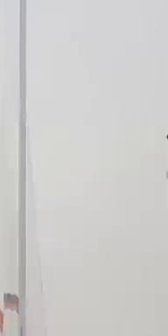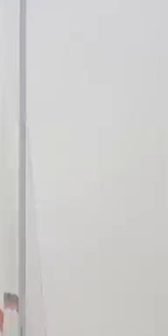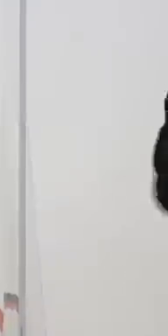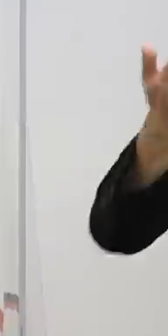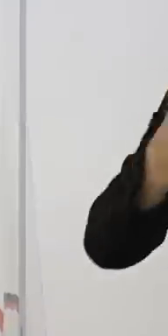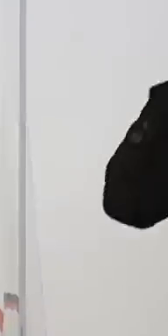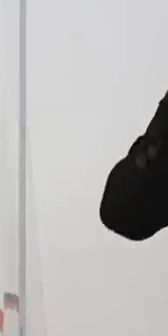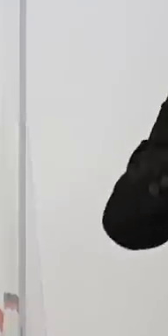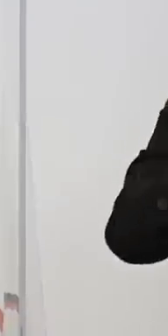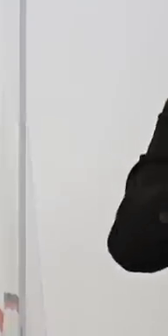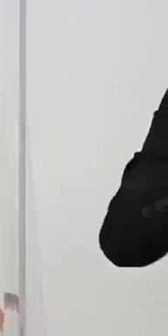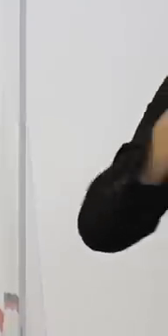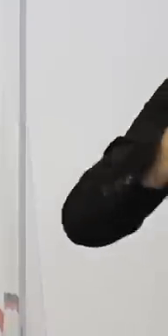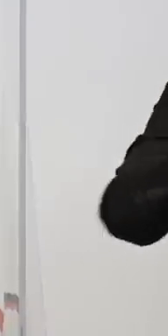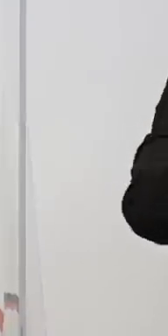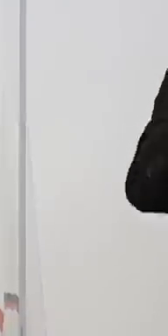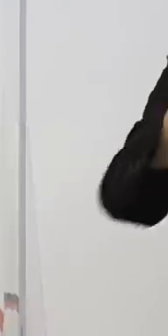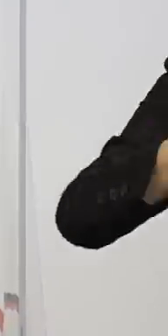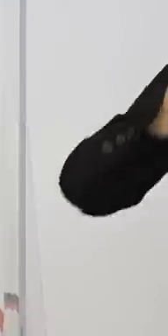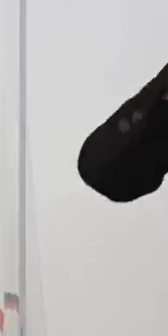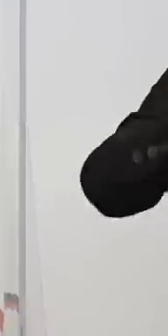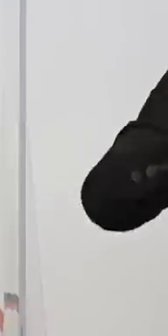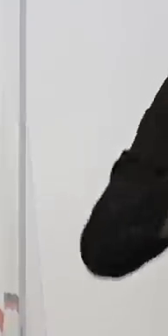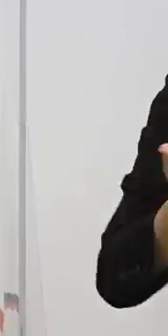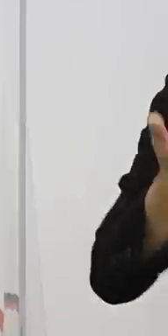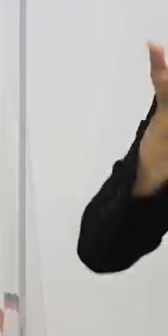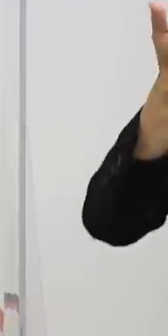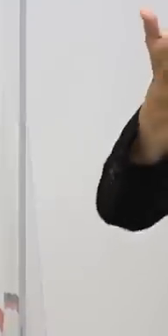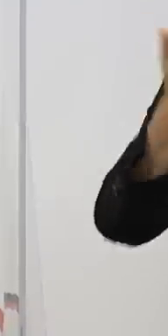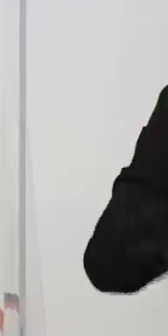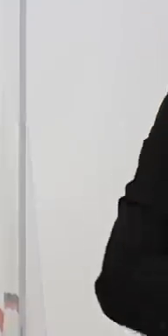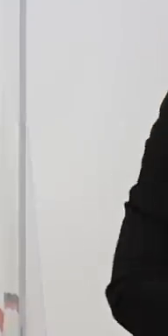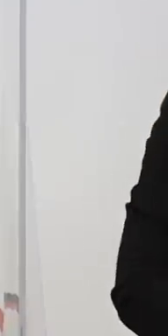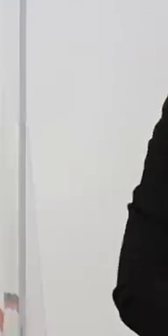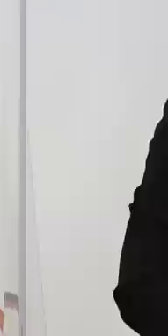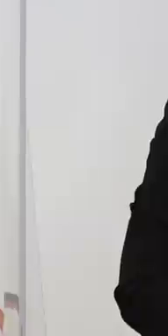뜨거운 관심과 성원에 깊은 감사의 말씀을 드립니다.